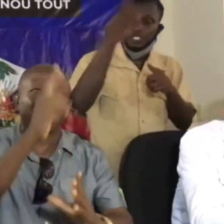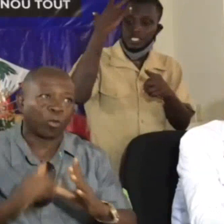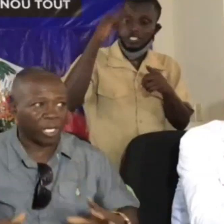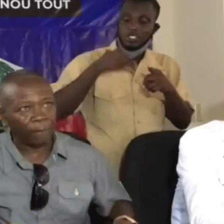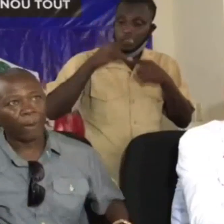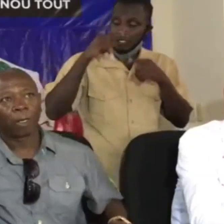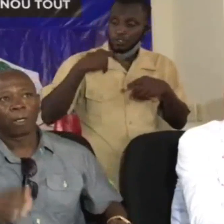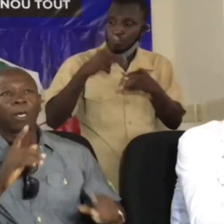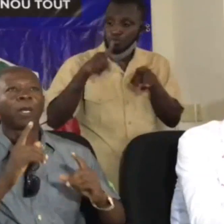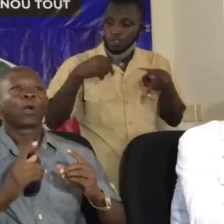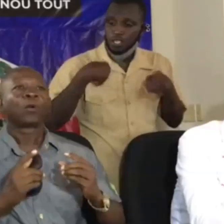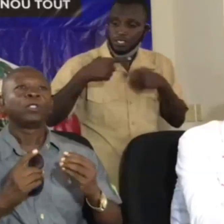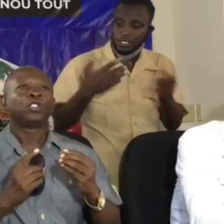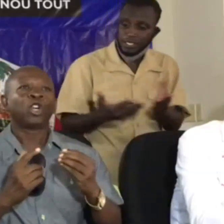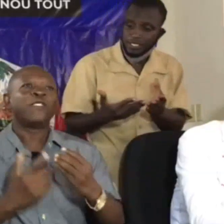et nous résolvons pour ça.